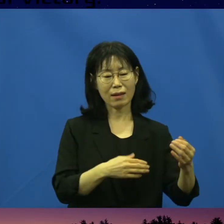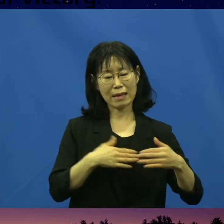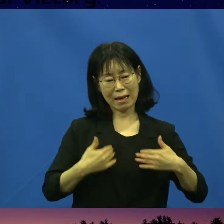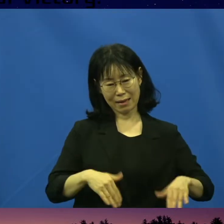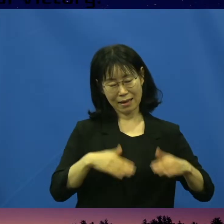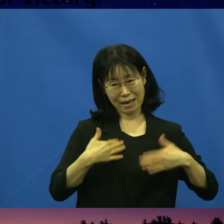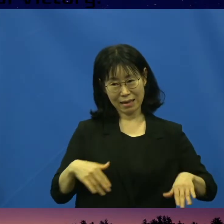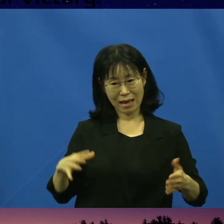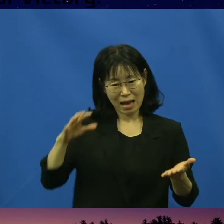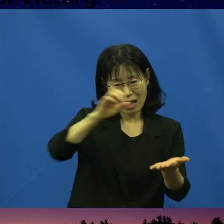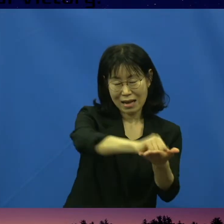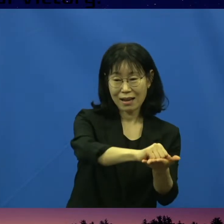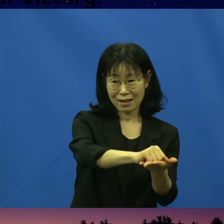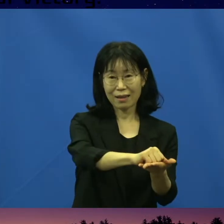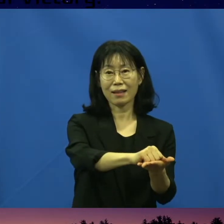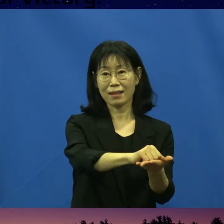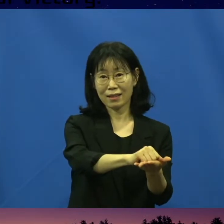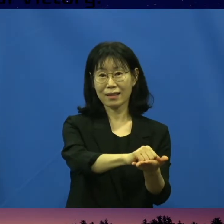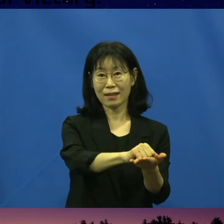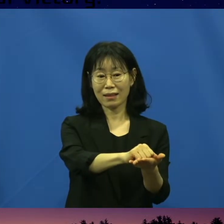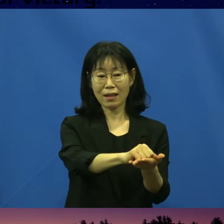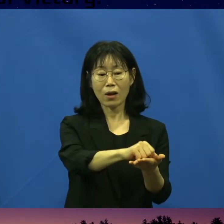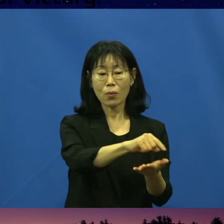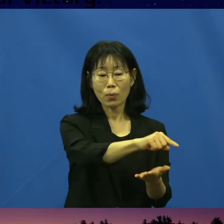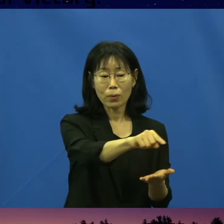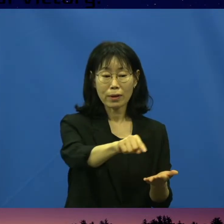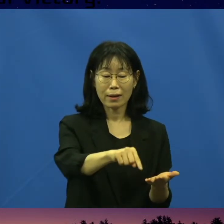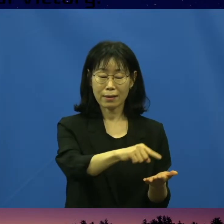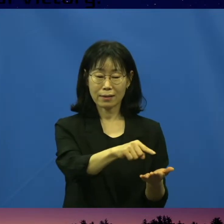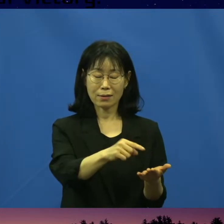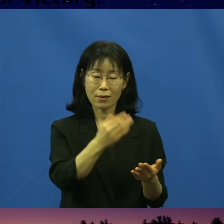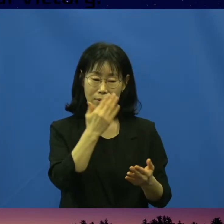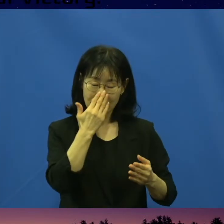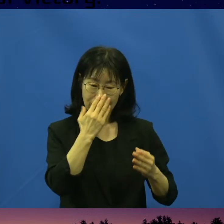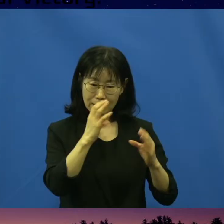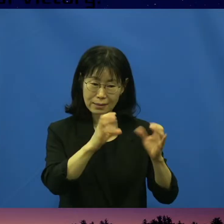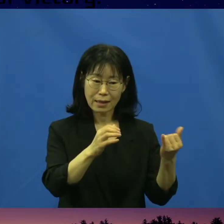거기에서 이스라엘에서 소녀 하나를 사로잡음에